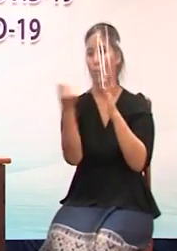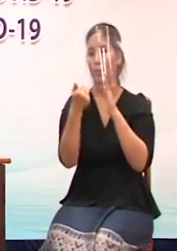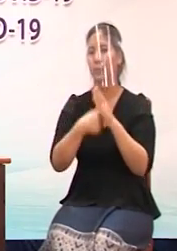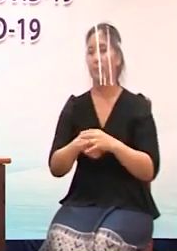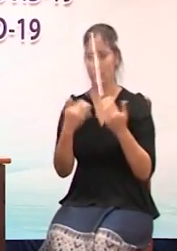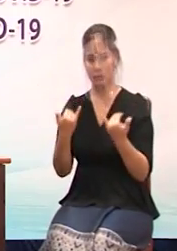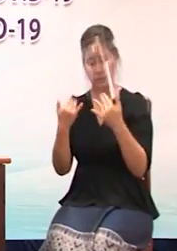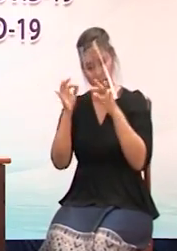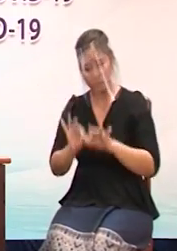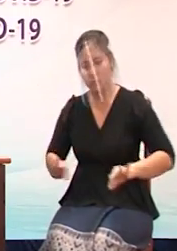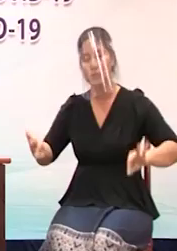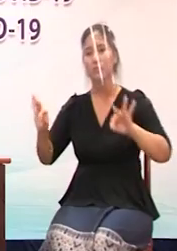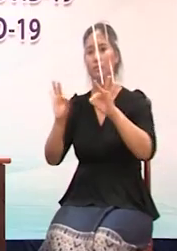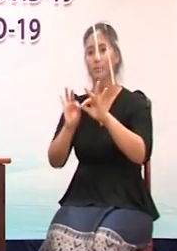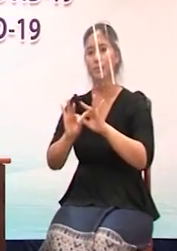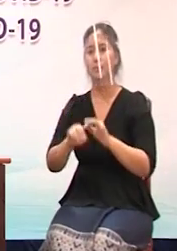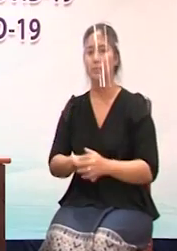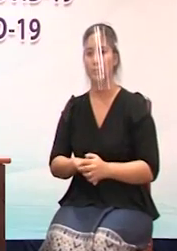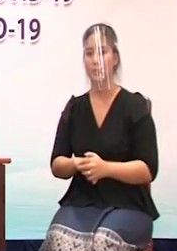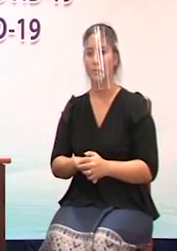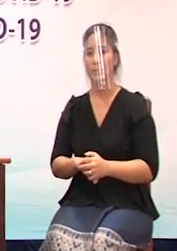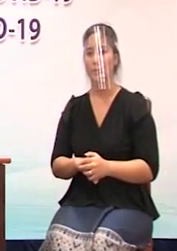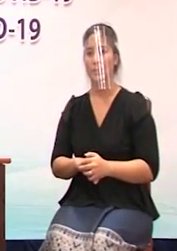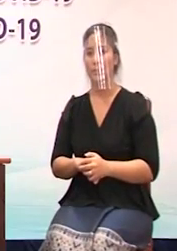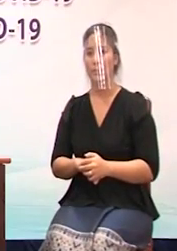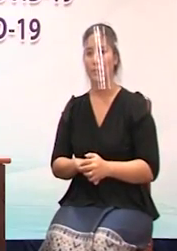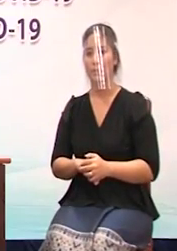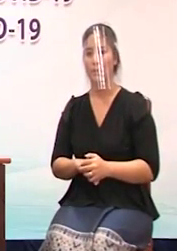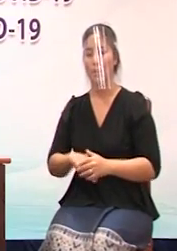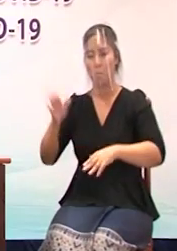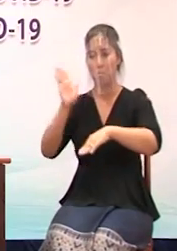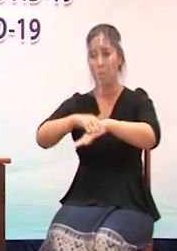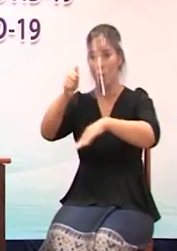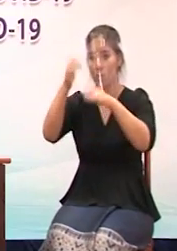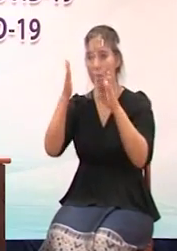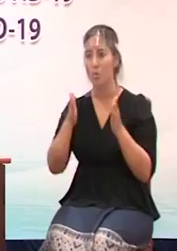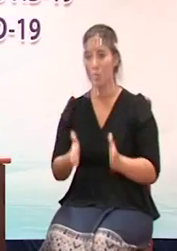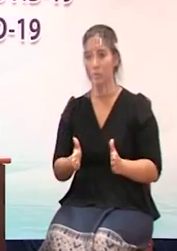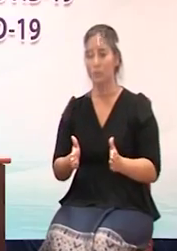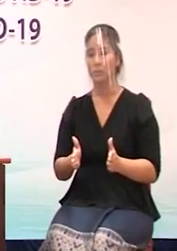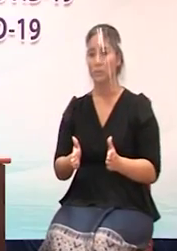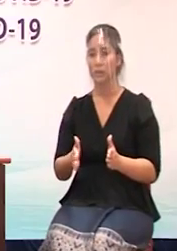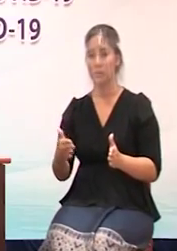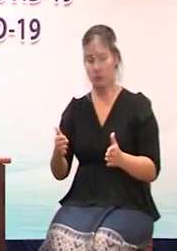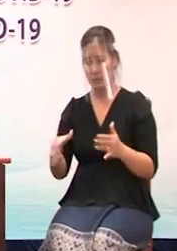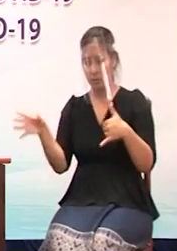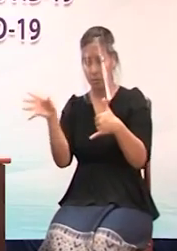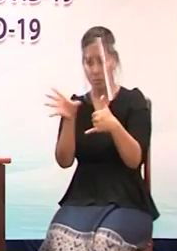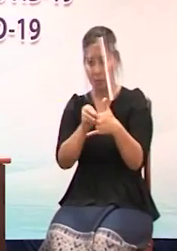ป็นอันสำคัญที่วิชาการพอเห็นว่าการติดเชื้อครั้ง